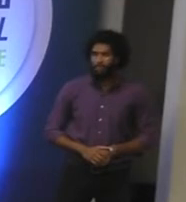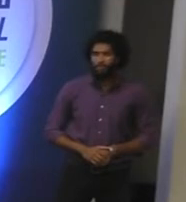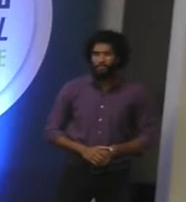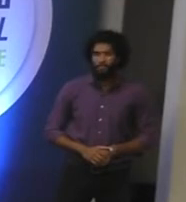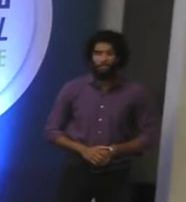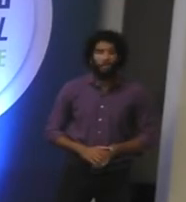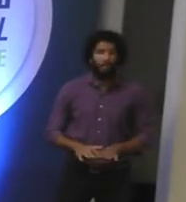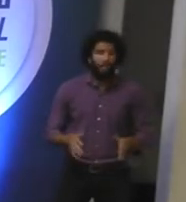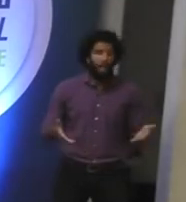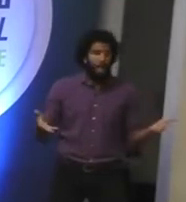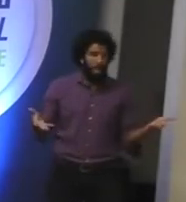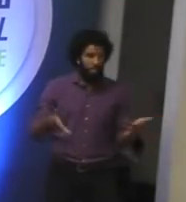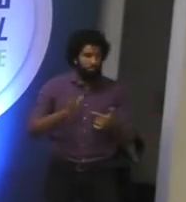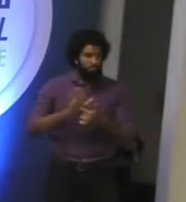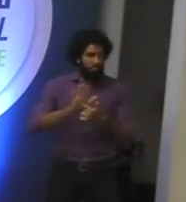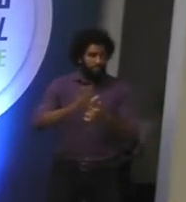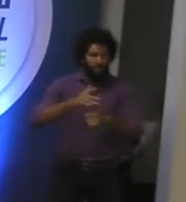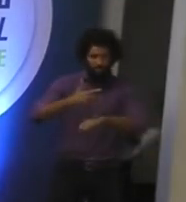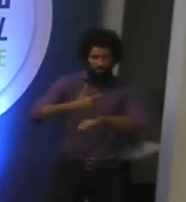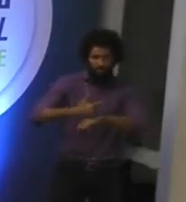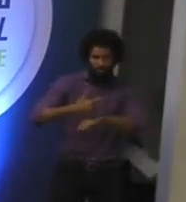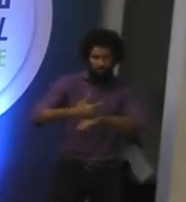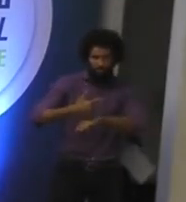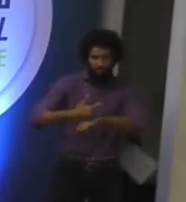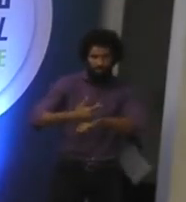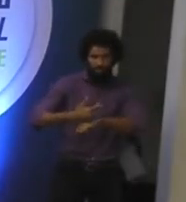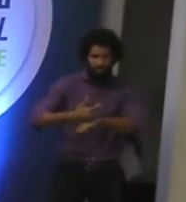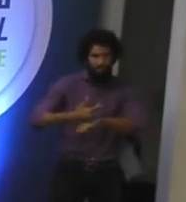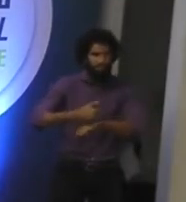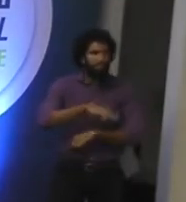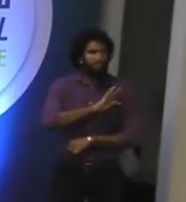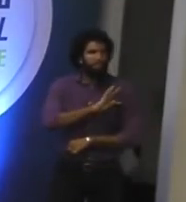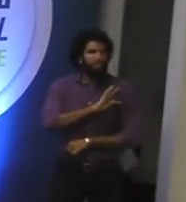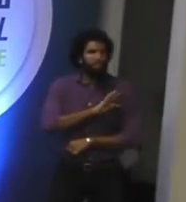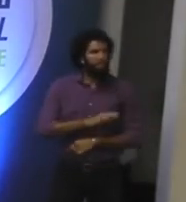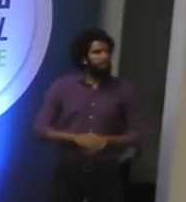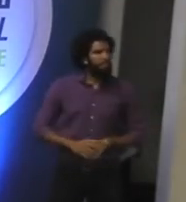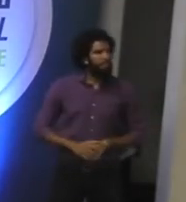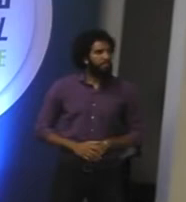Bom, teremos agora a exibição de um vídeo. Nossa equipe técnica soltou.